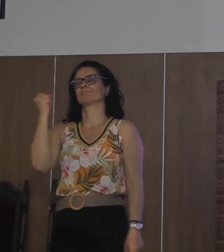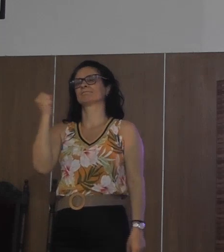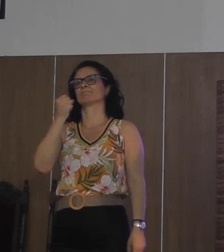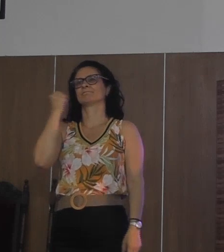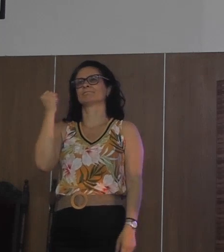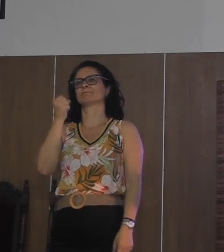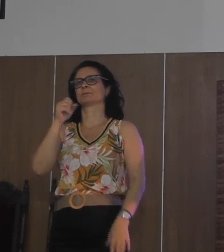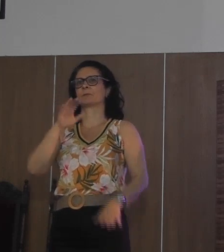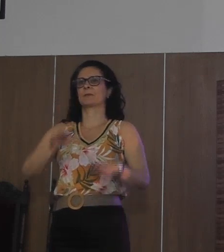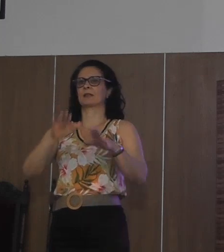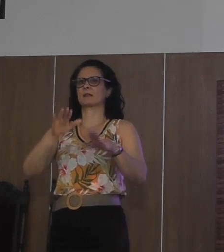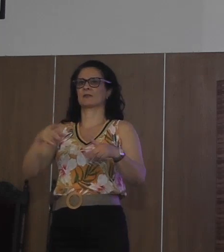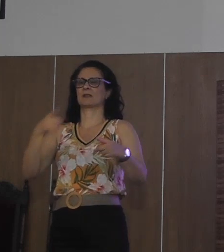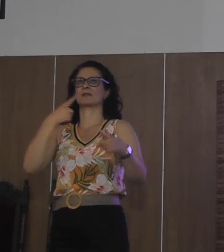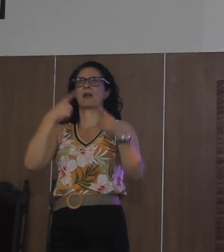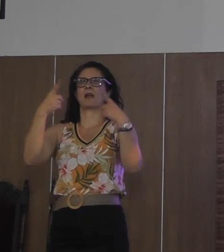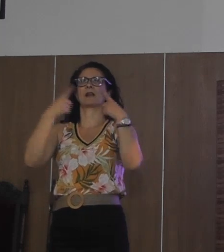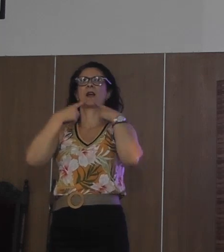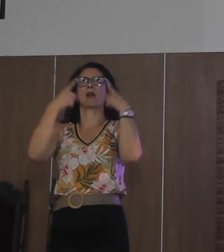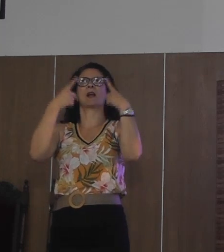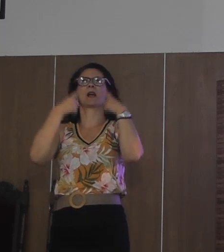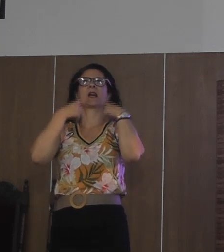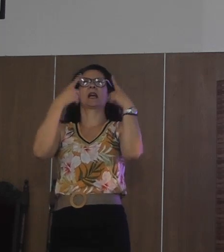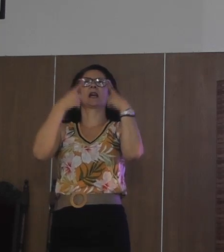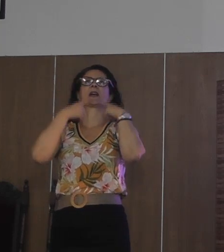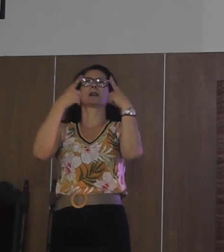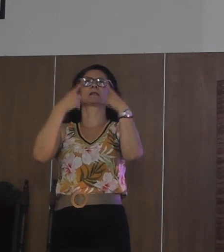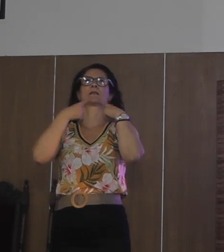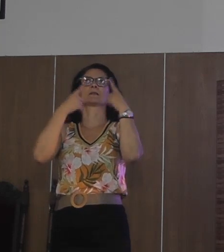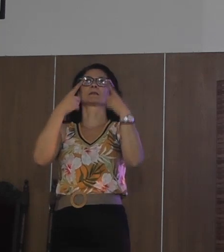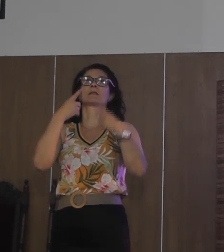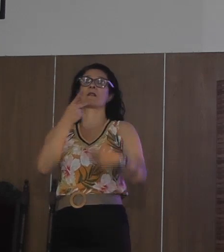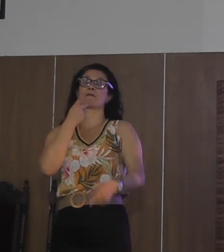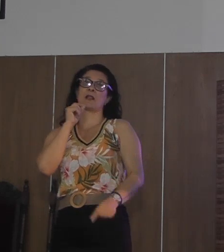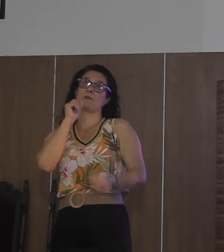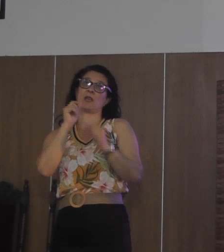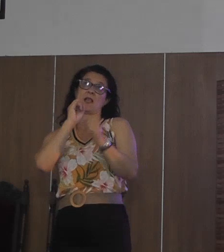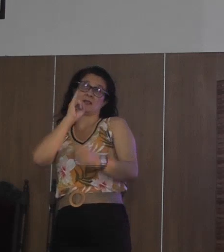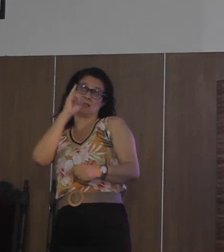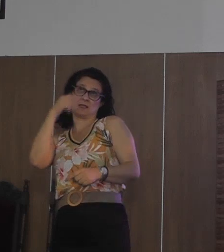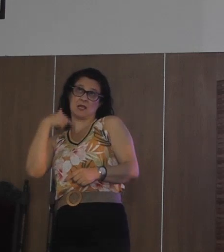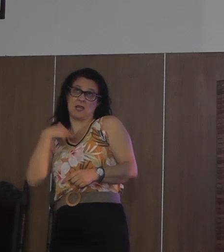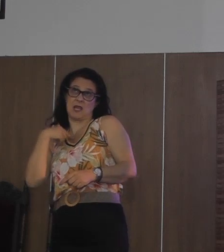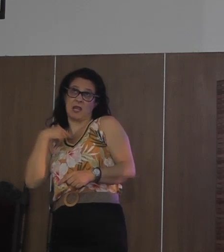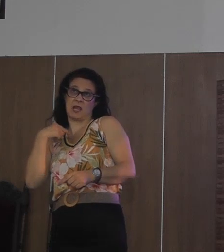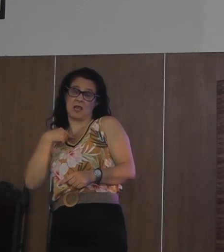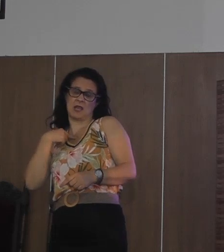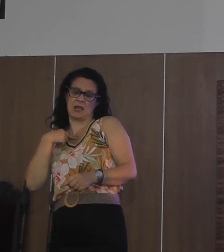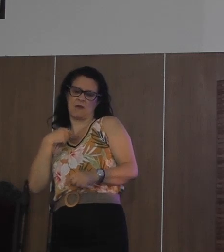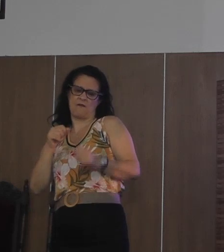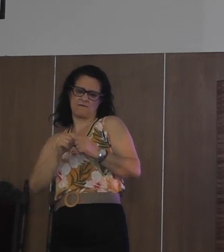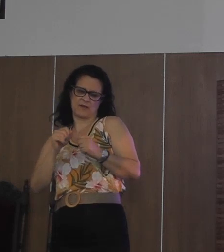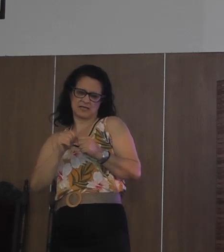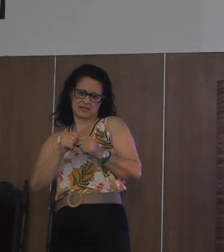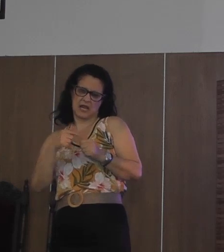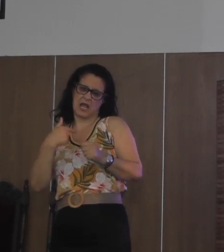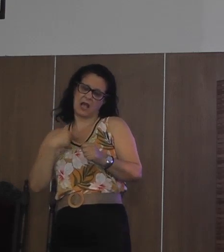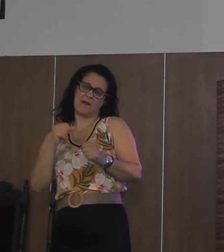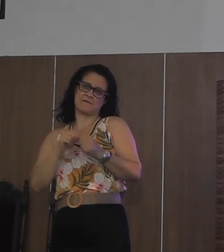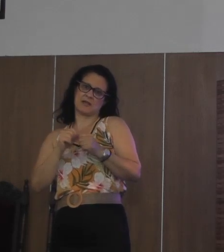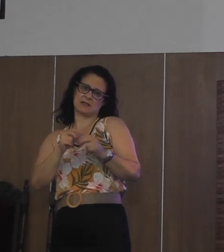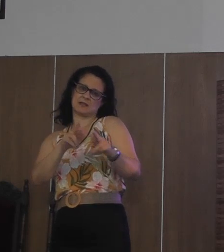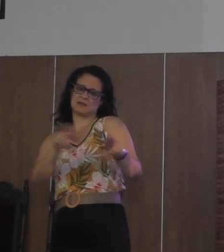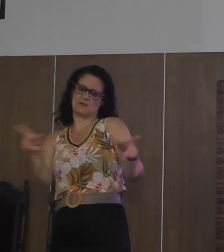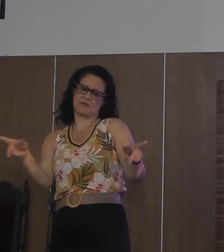Murmurar é dizer para Deus: Deus, se fosse eu fazendo isso aí, eu faria melhor, hein? Pô, desse jeito aí eu não estou gostando não, hein?